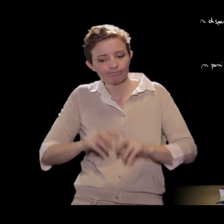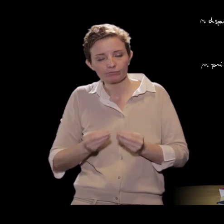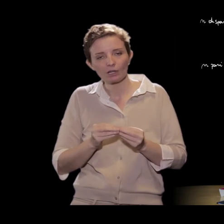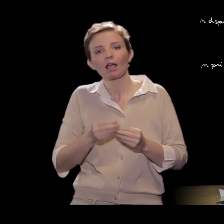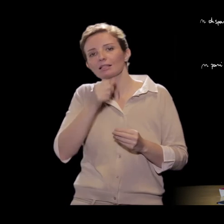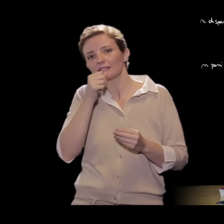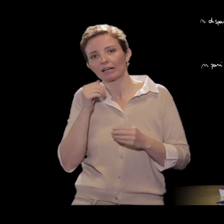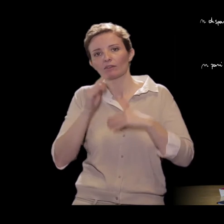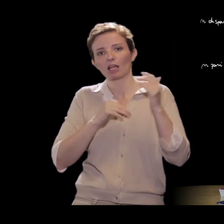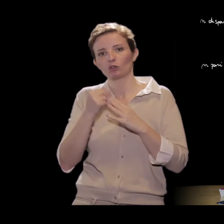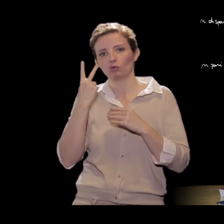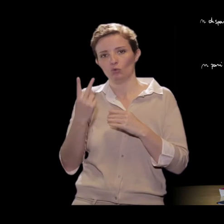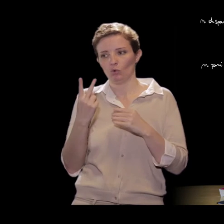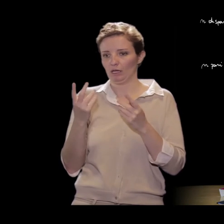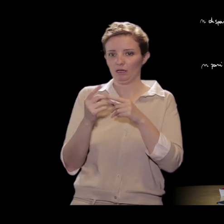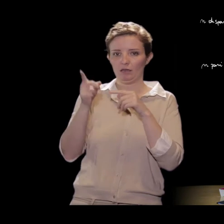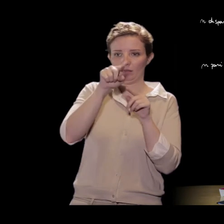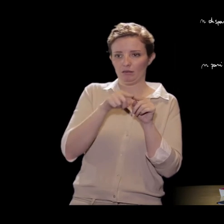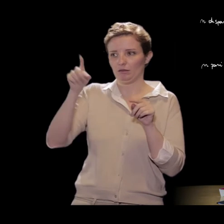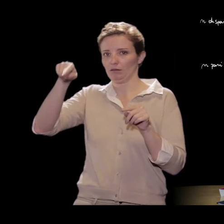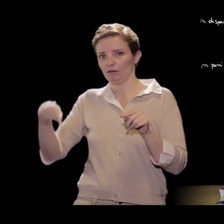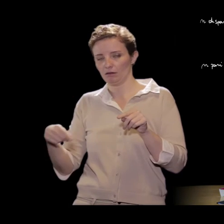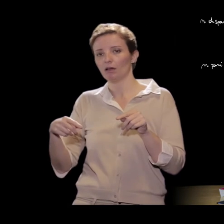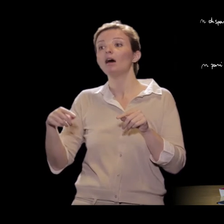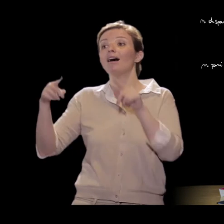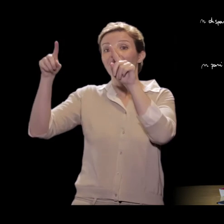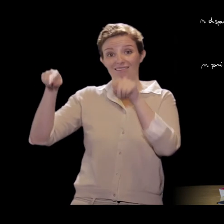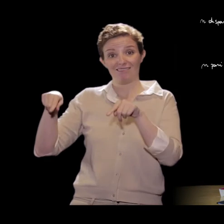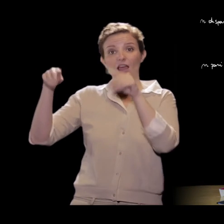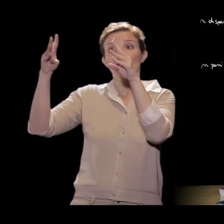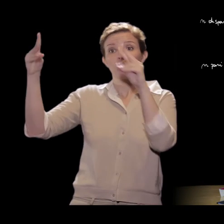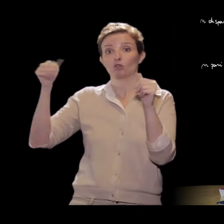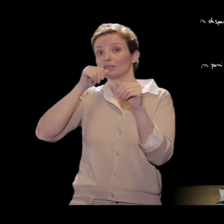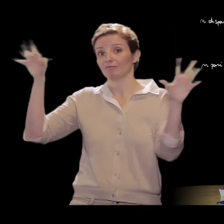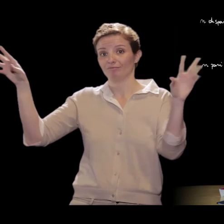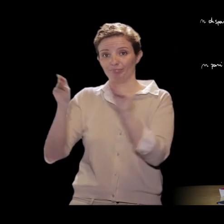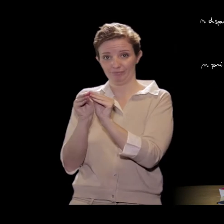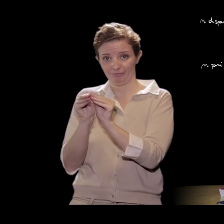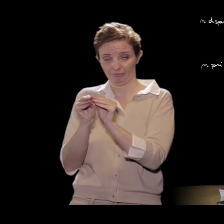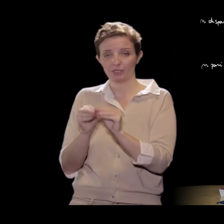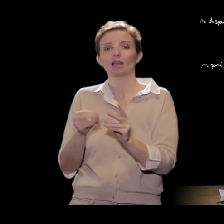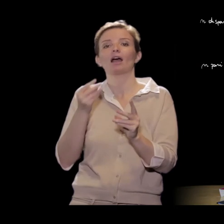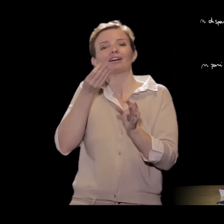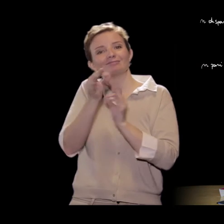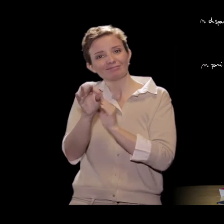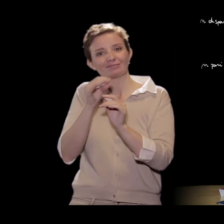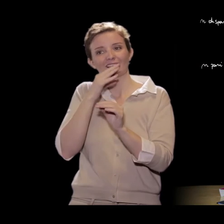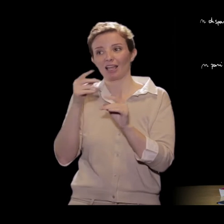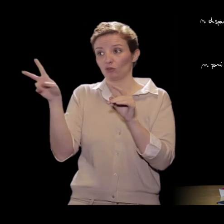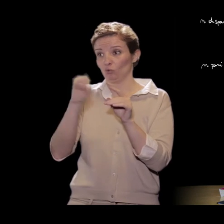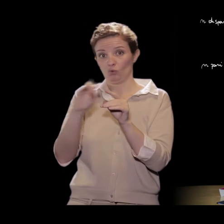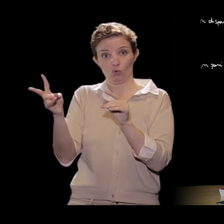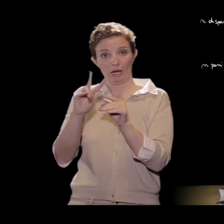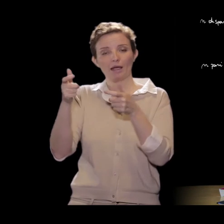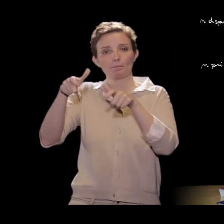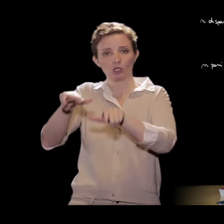due sistemi le cui soluzioni poi dovranno essere unite in particolare si bisogna di studiare due sistemi perché Dobbiamo